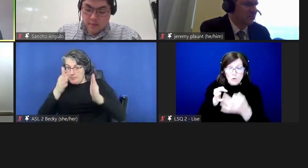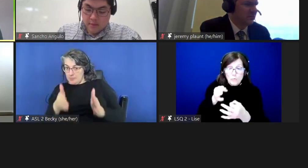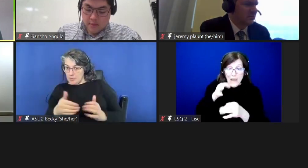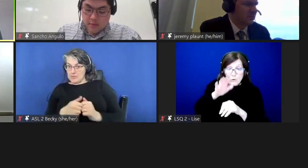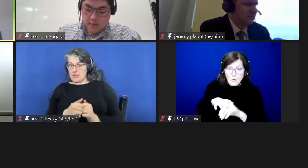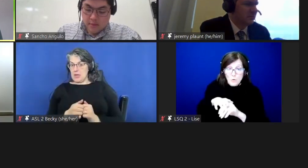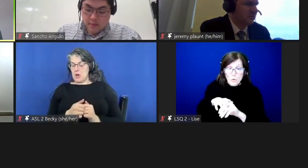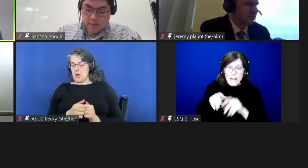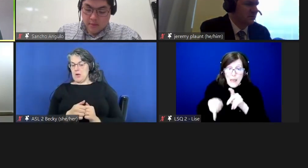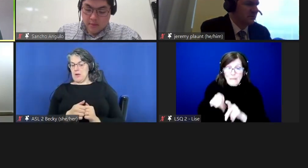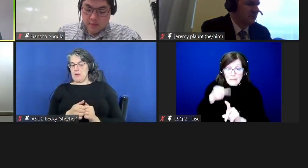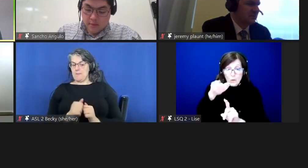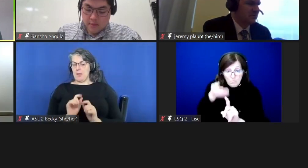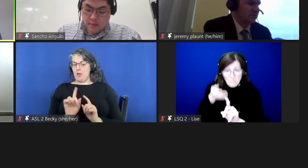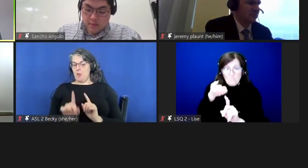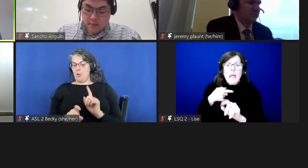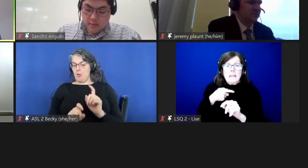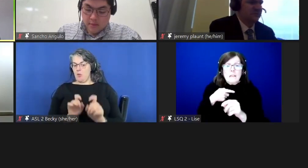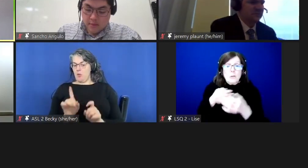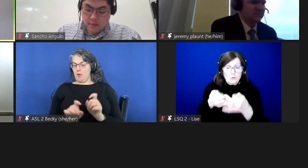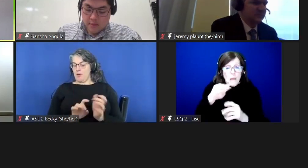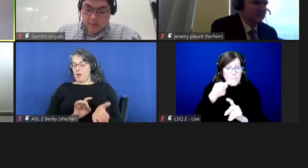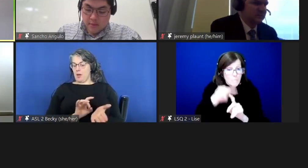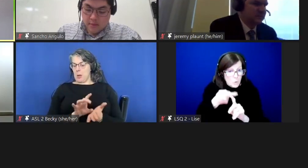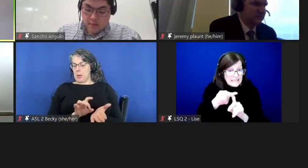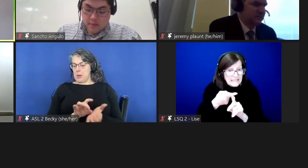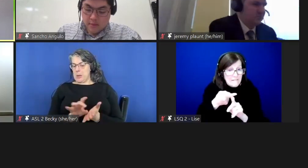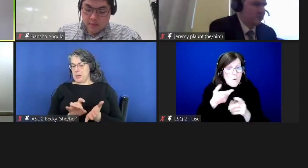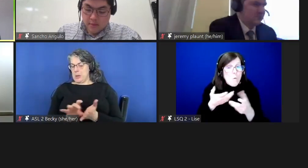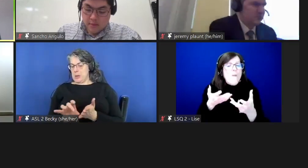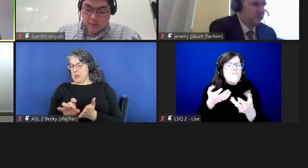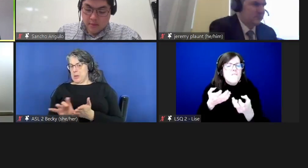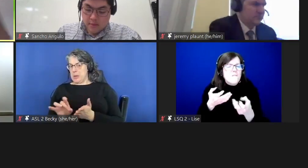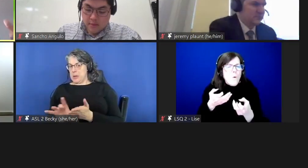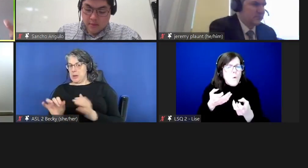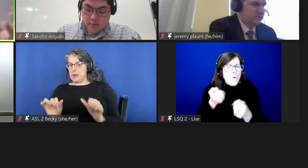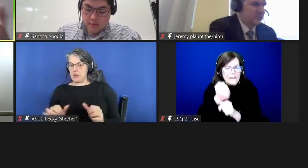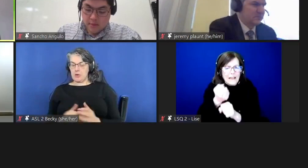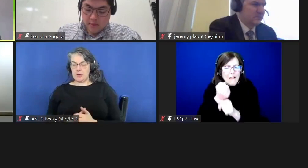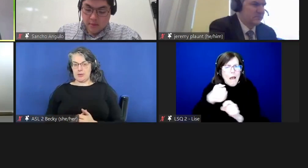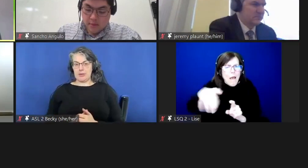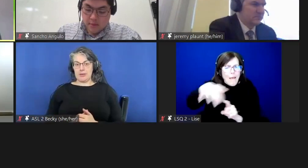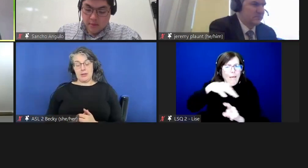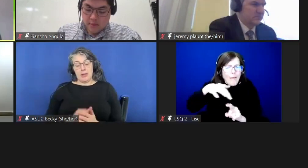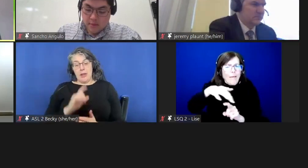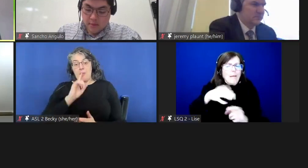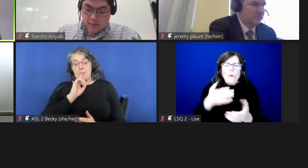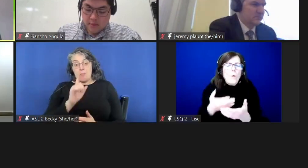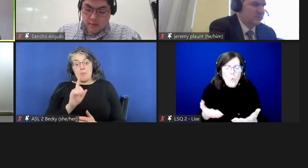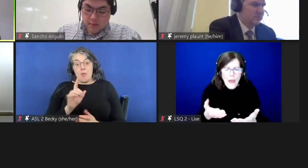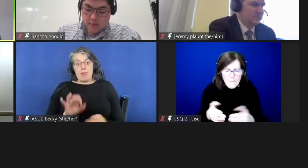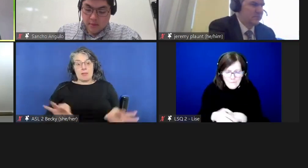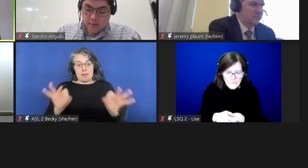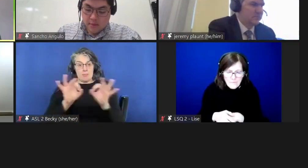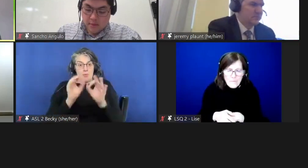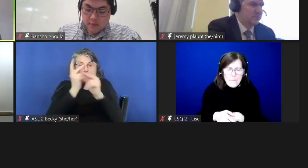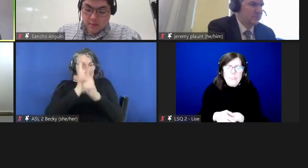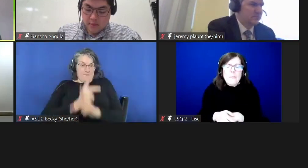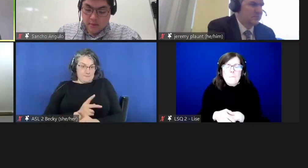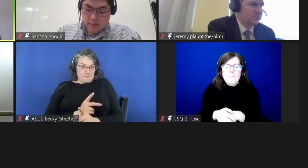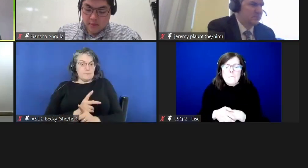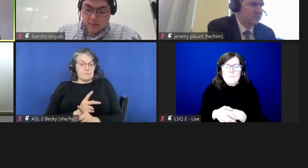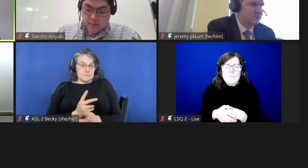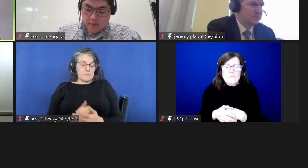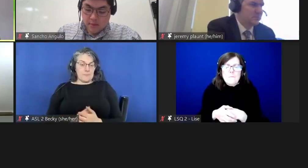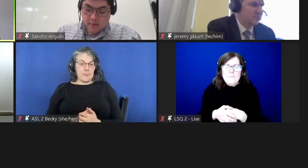personne avec laquelle vous voudriez vous retrouver au travail. C'est-à-dire, je pense qu'il s'agit